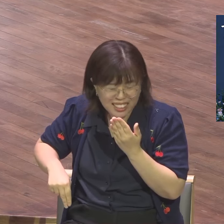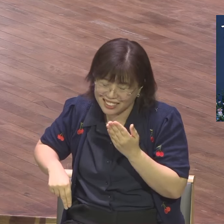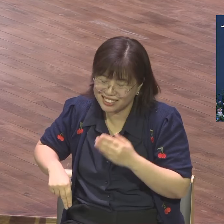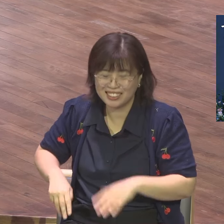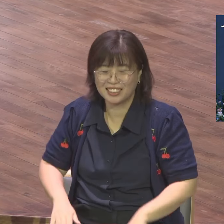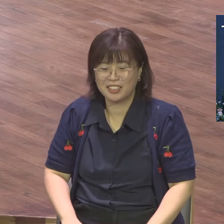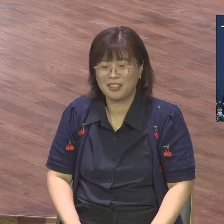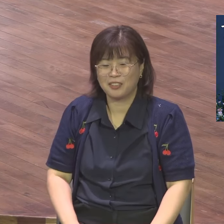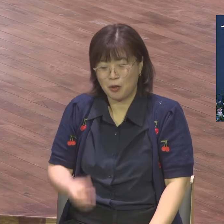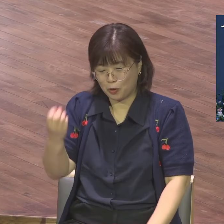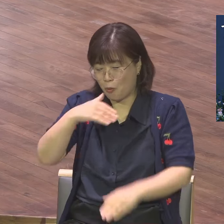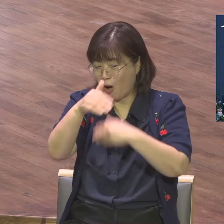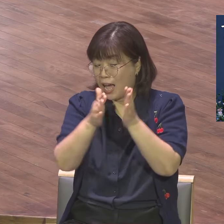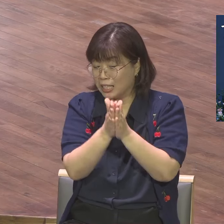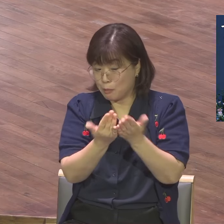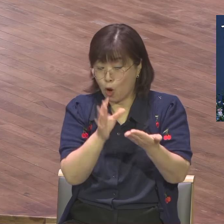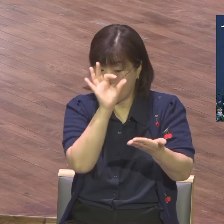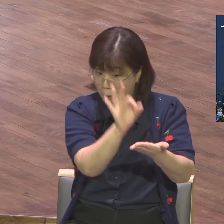야곱이